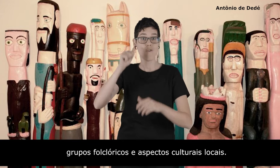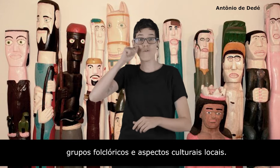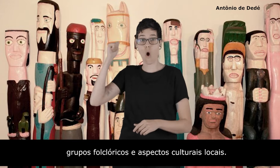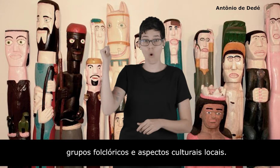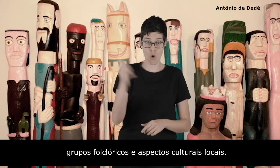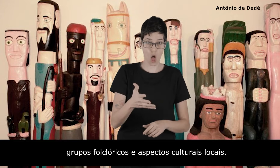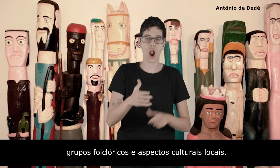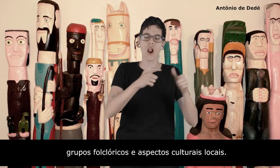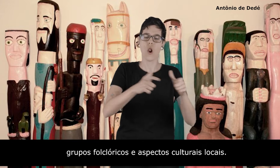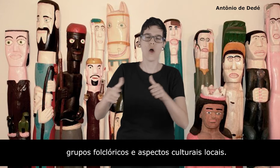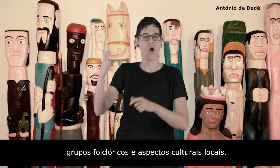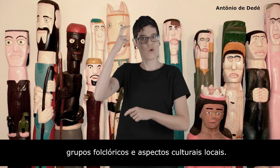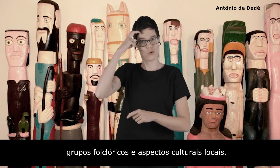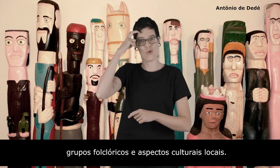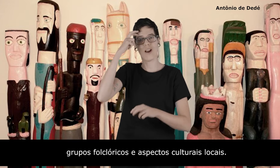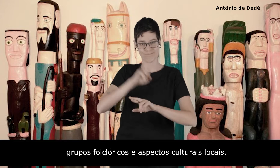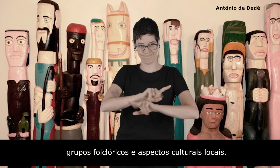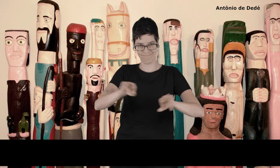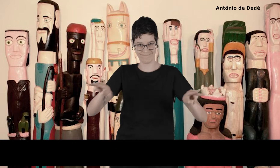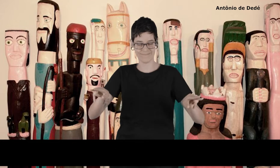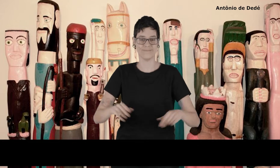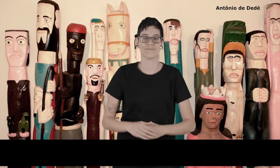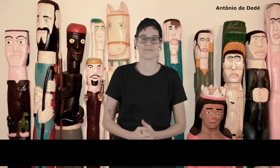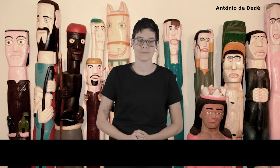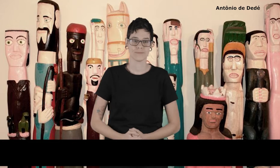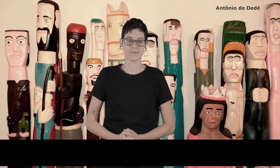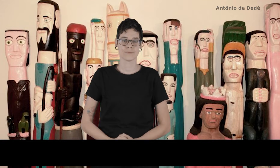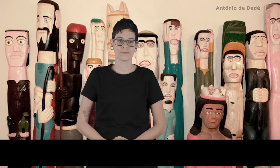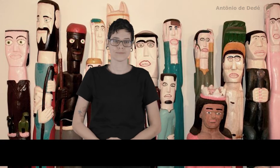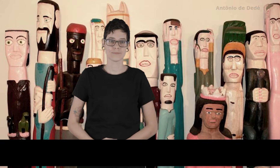grupos folclóricos e aspectos culturais locais.